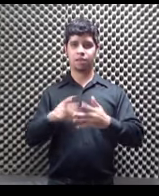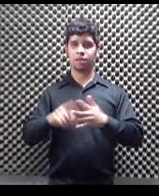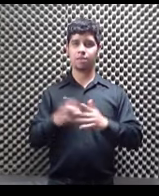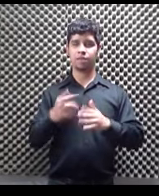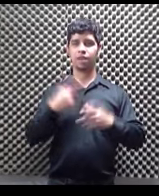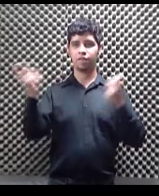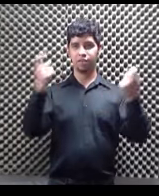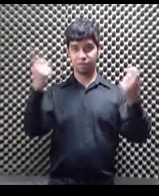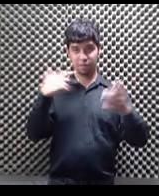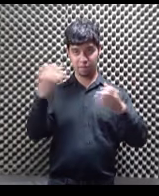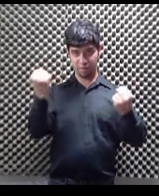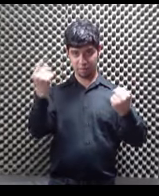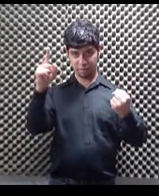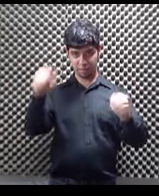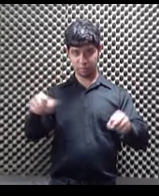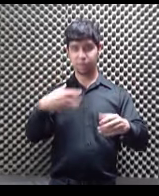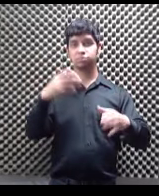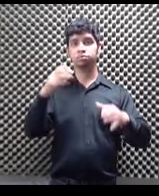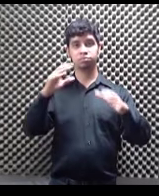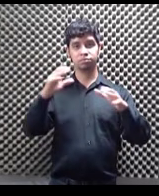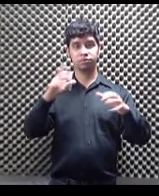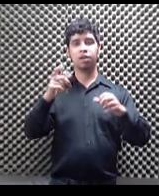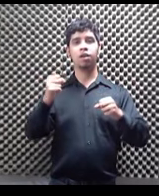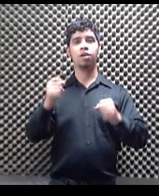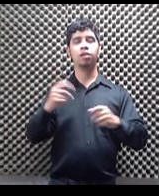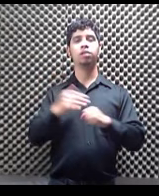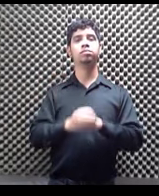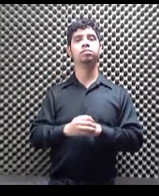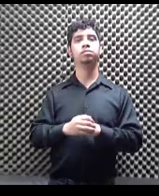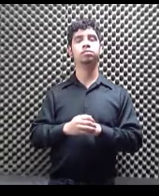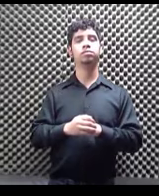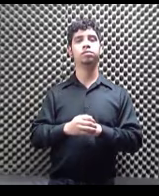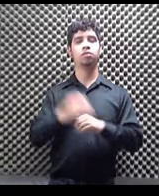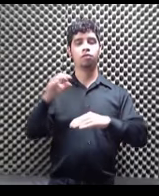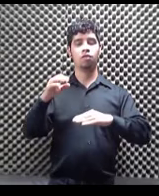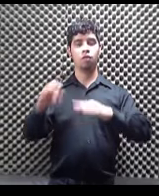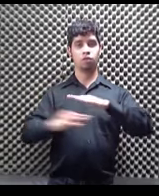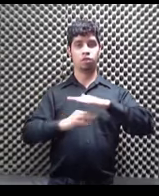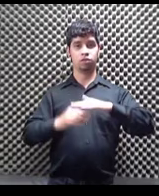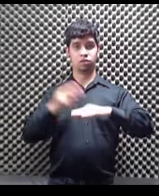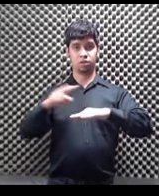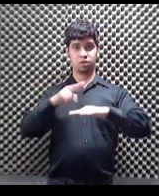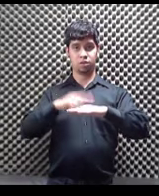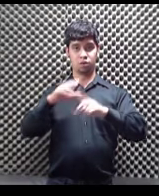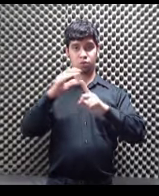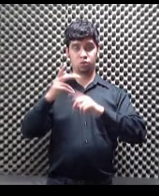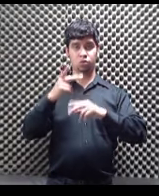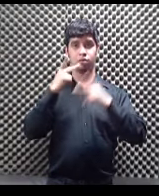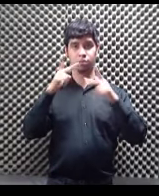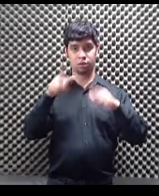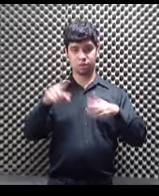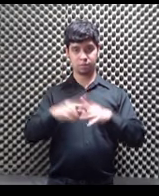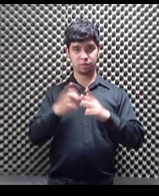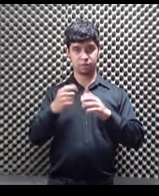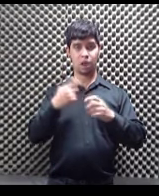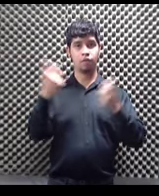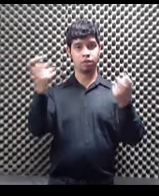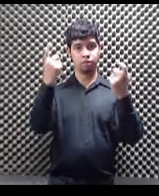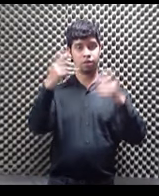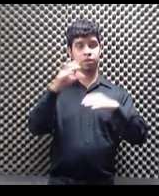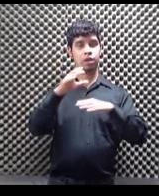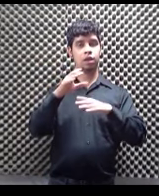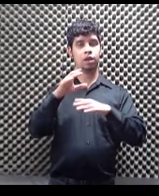pero déjenme hablar, caramba. Dale. Fundación Nacional para la Cultura Popular, que ahora empieza el festival de cine, pero la